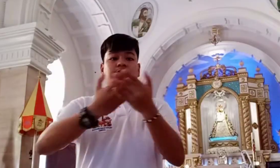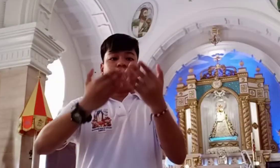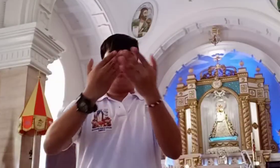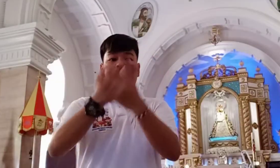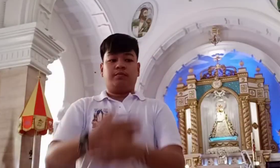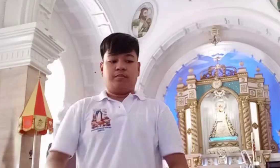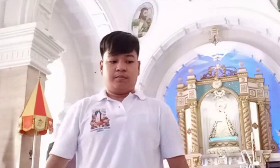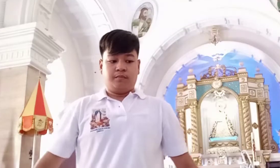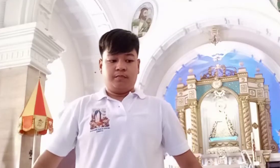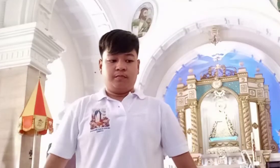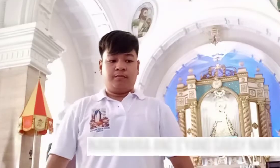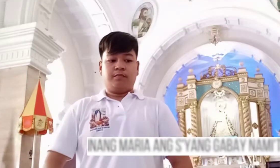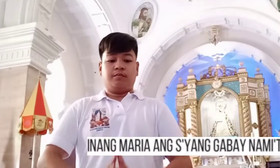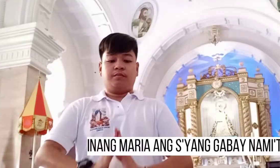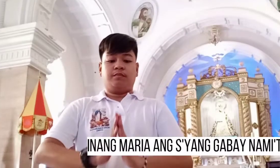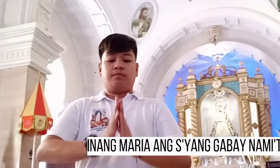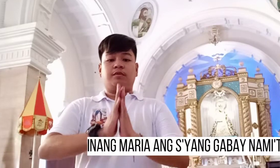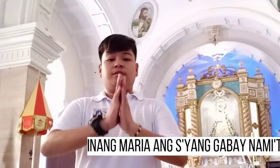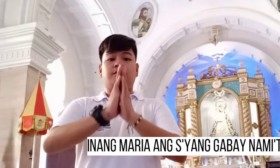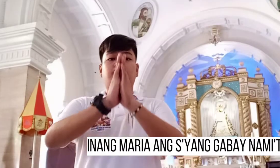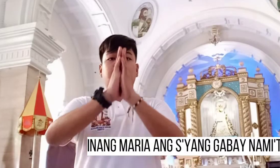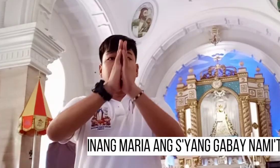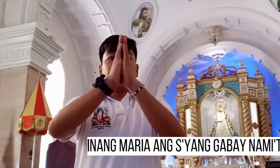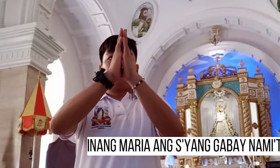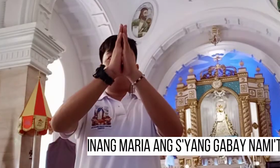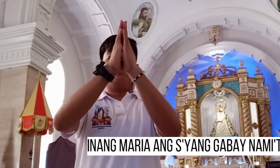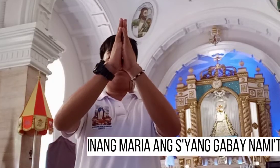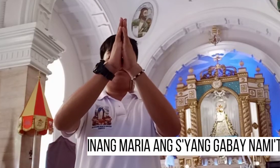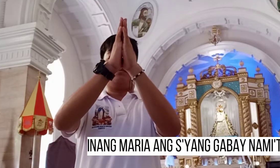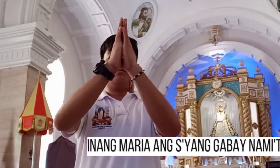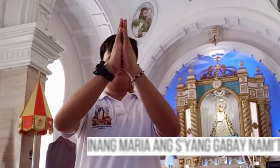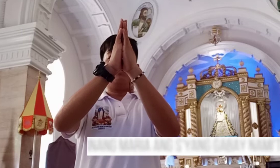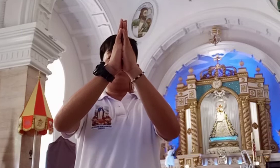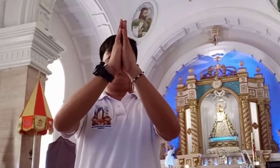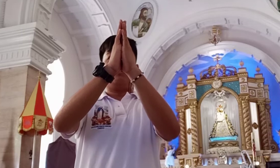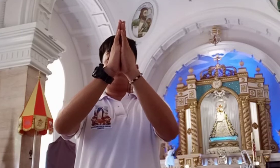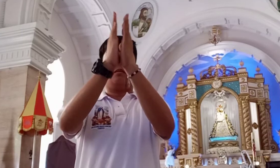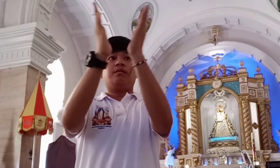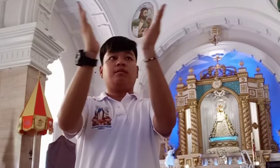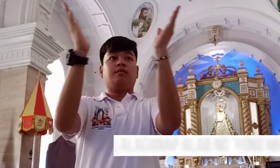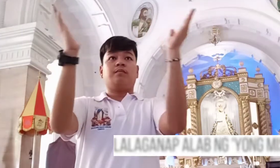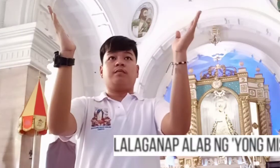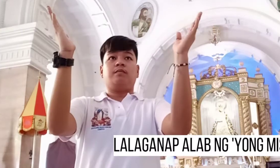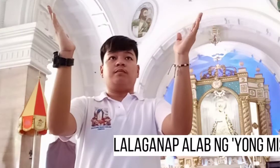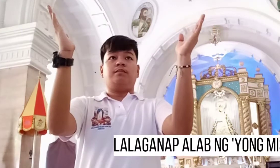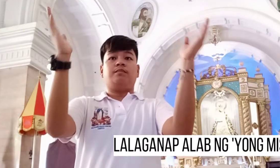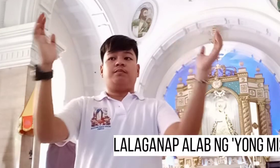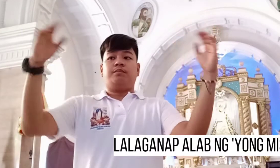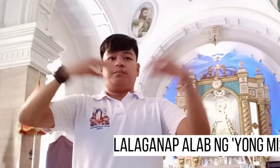paglilingkod. Inang Maria, ang siyang gabay na mitlugod.